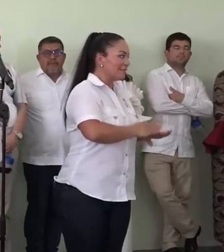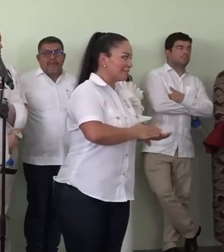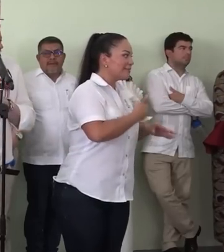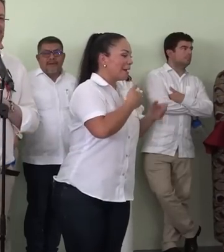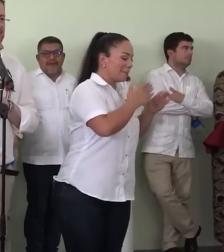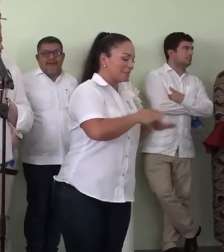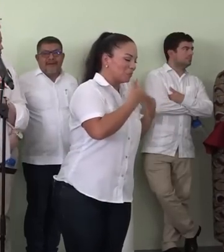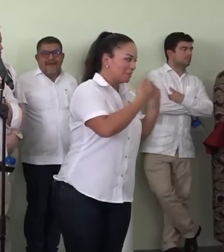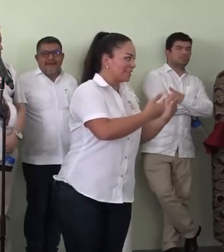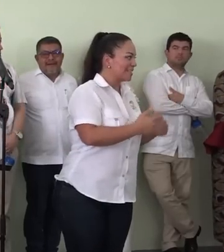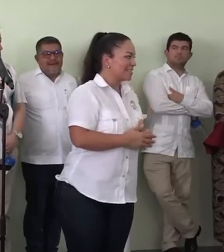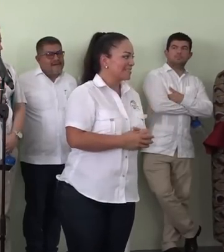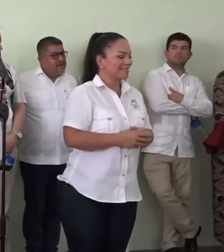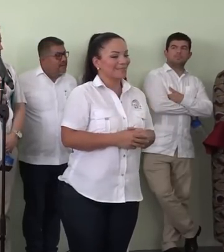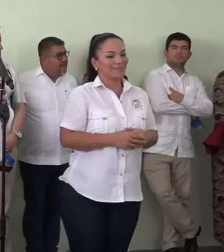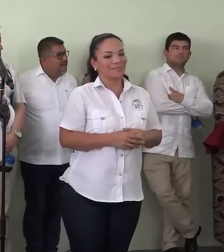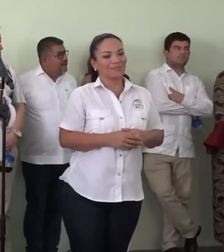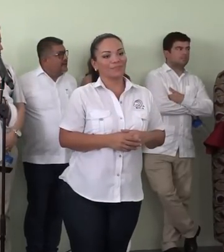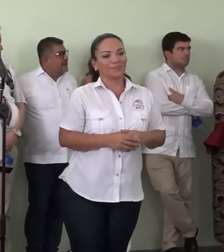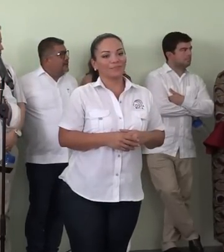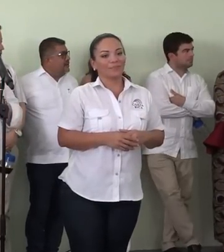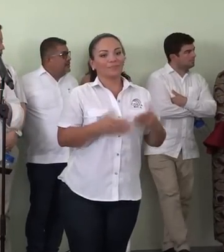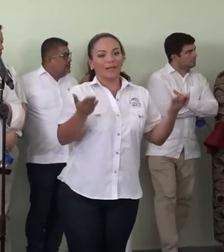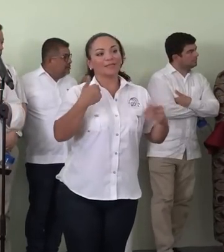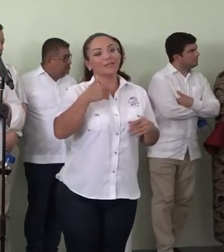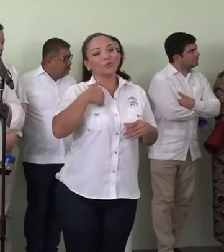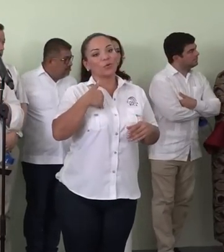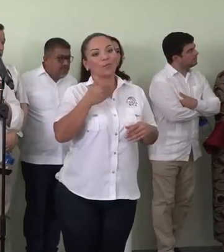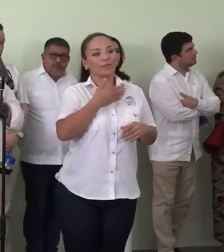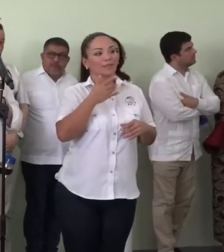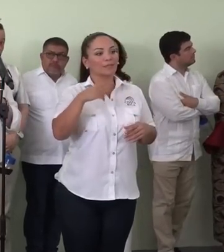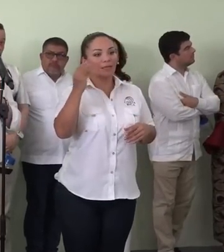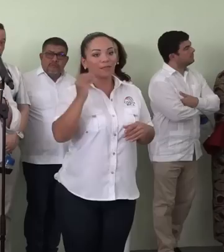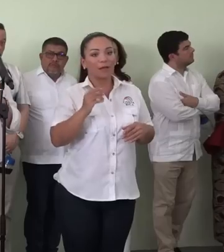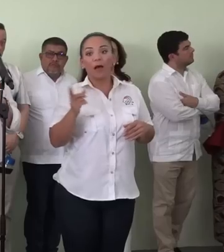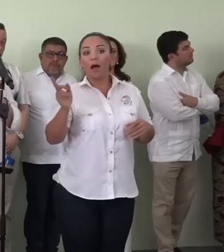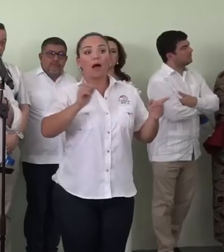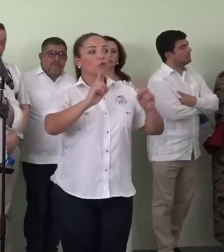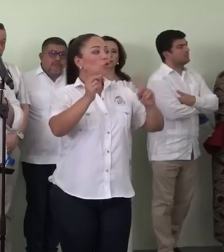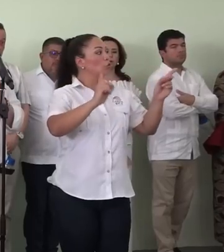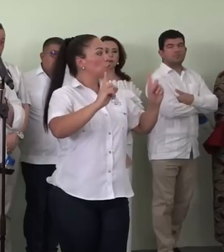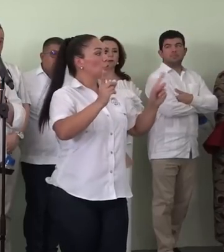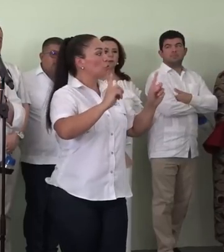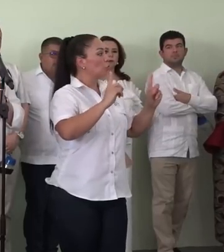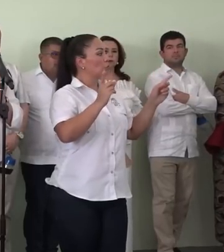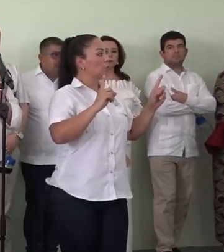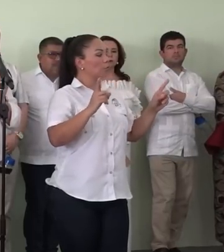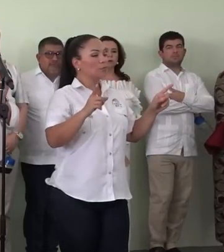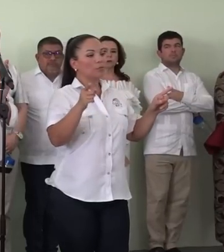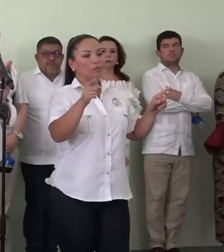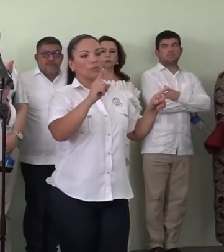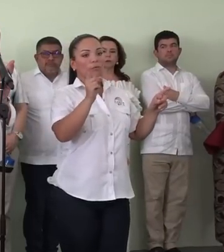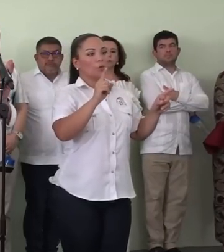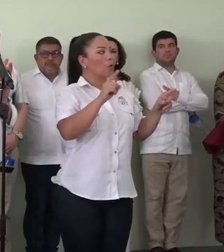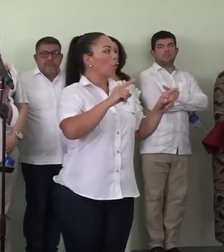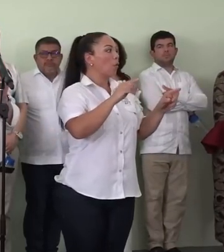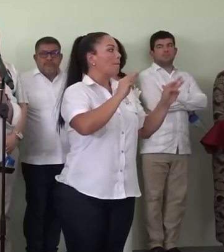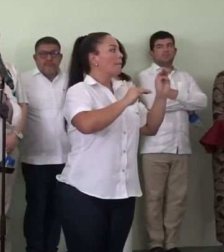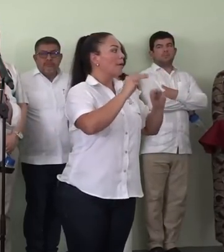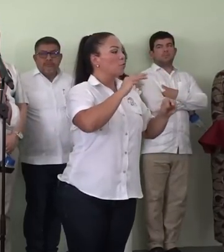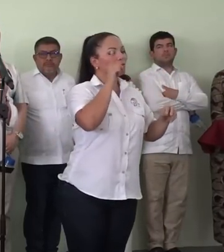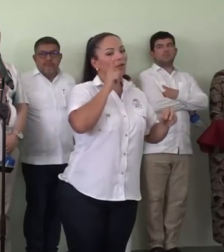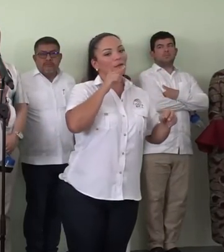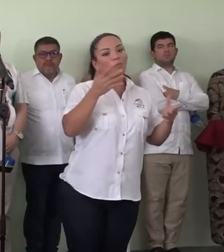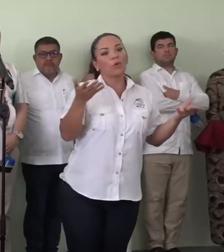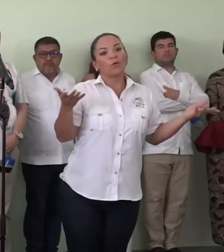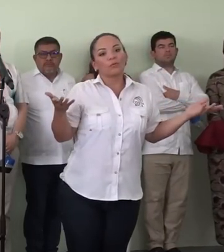tenga paz. Muchas gracias. Señores, el presidente se tiene que retirar. No, porque aquí Jesús... Todavía hay cosas. Los medios limonenses me dicen